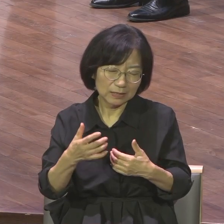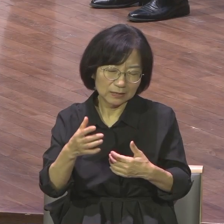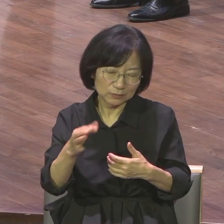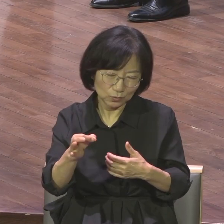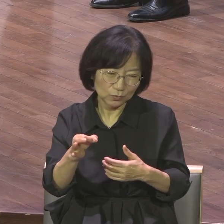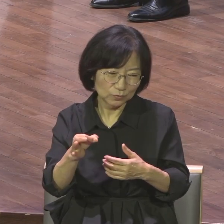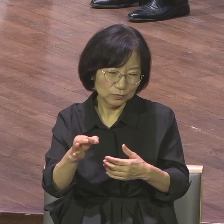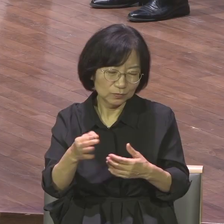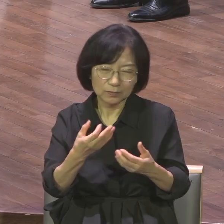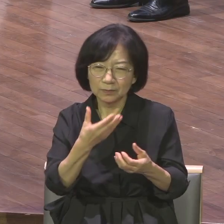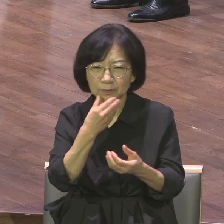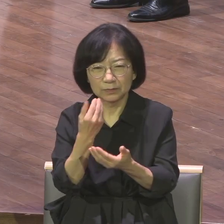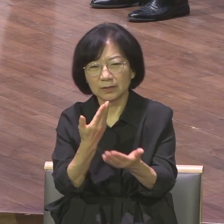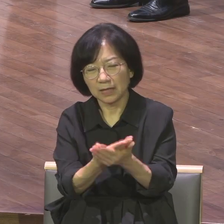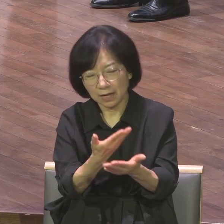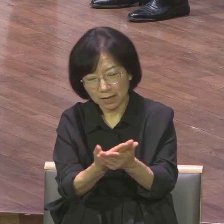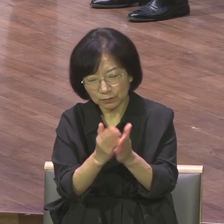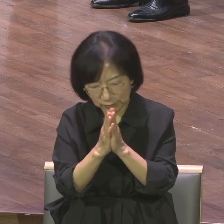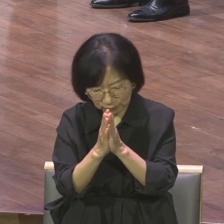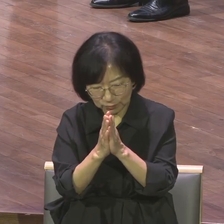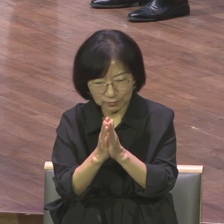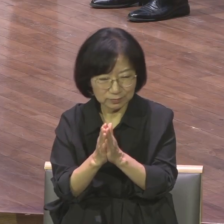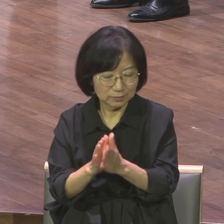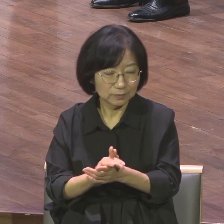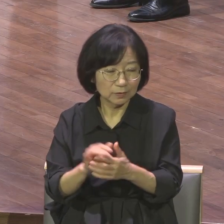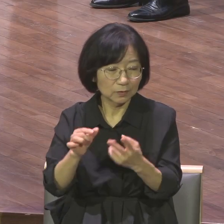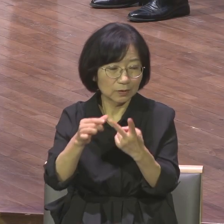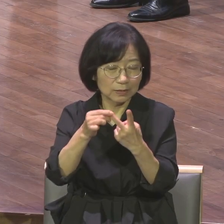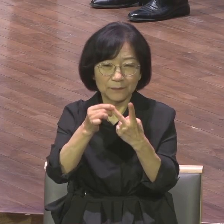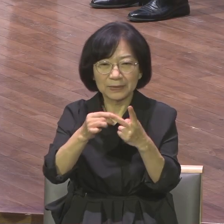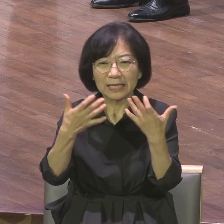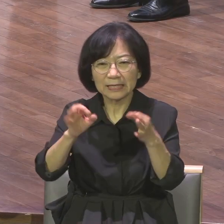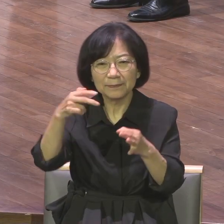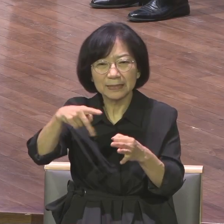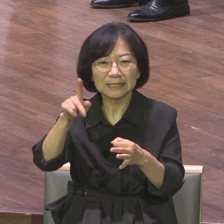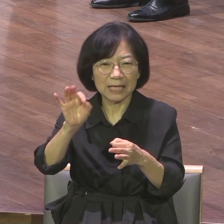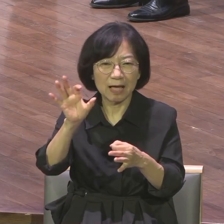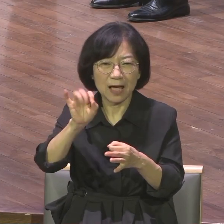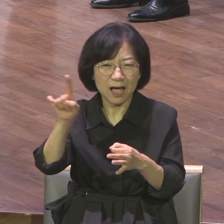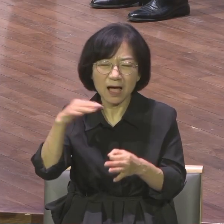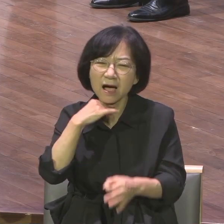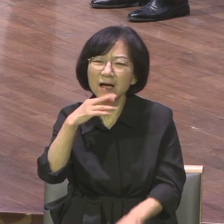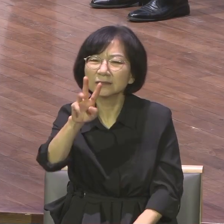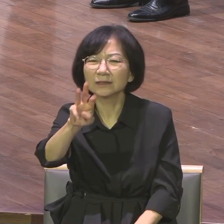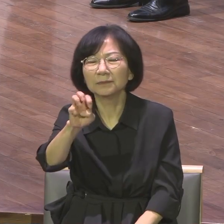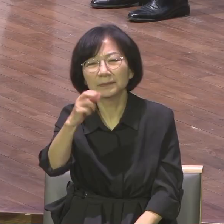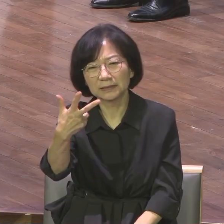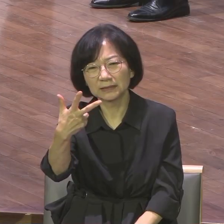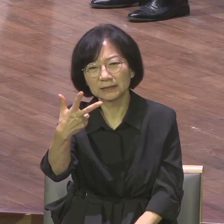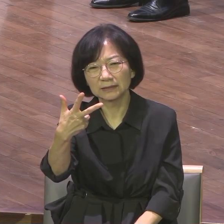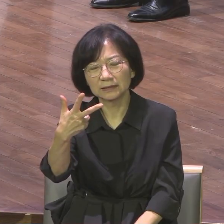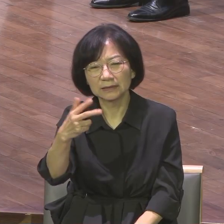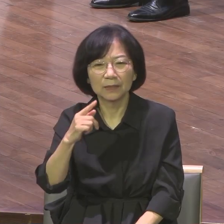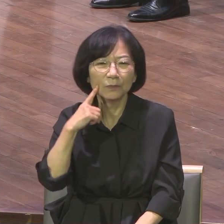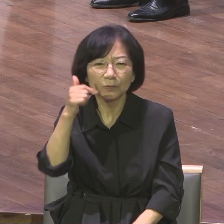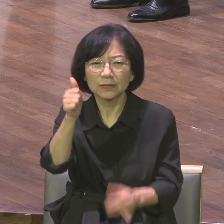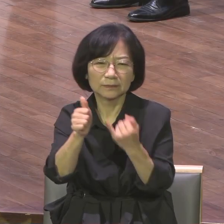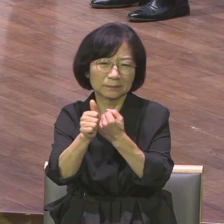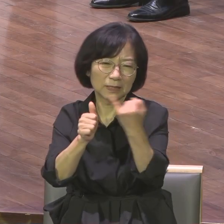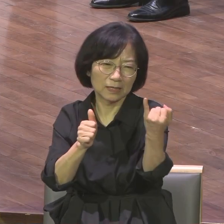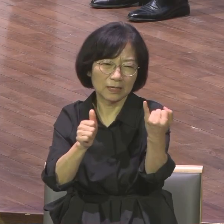정재 집사님을 위해서 기도하시고, 또 김상아 사모님 37세입니다. 우리 사모자는